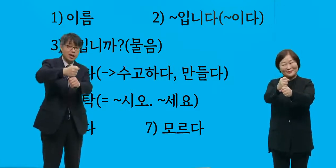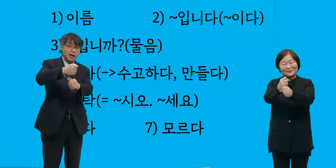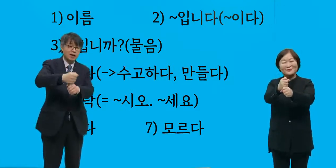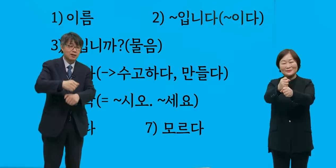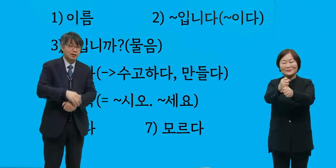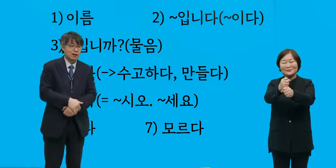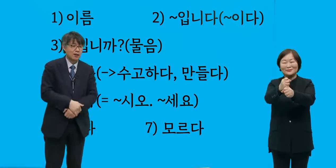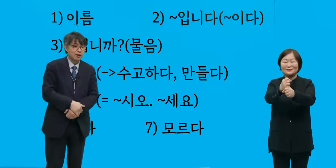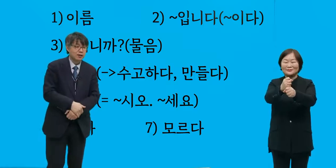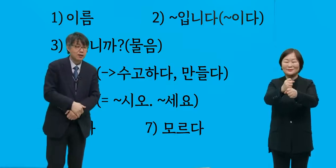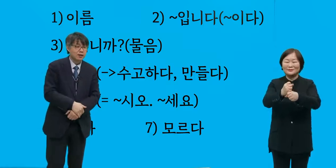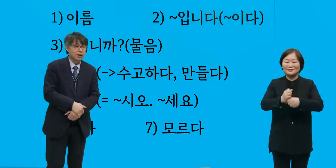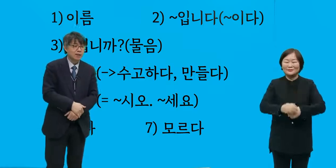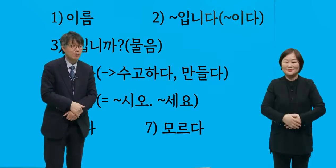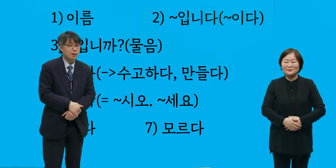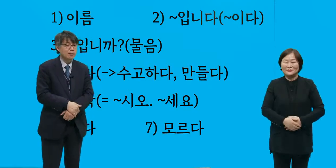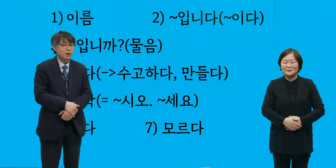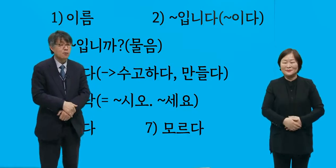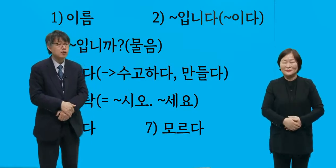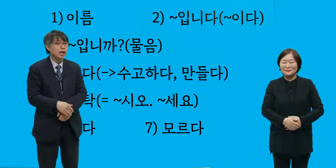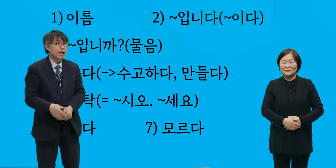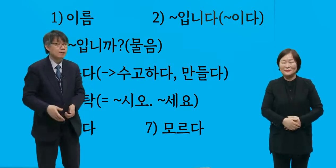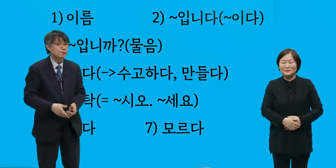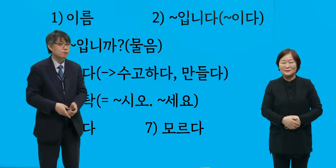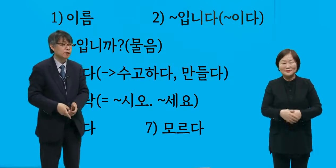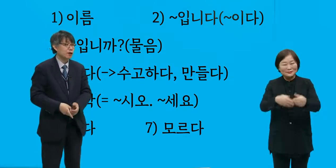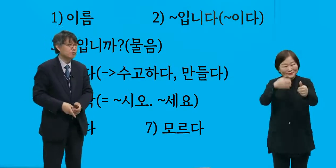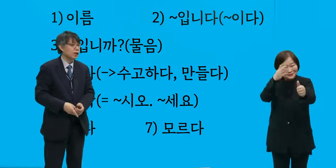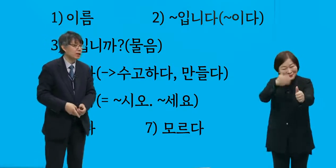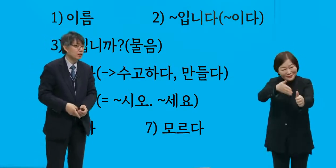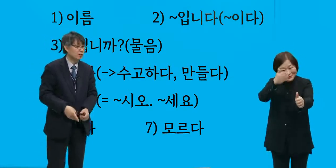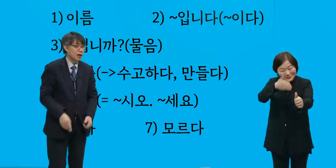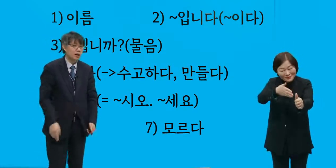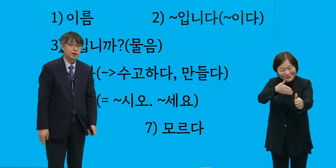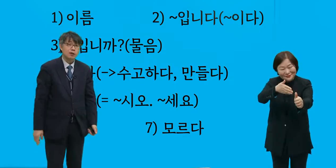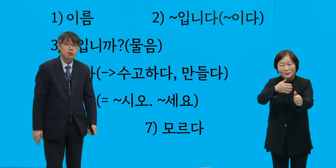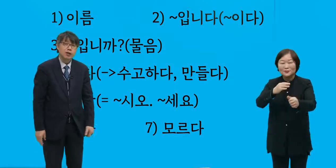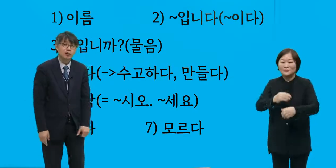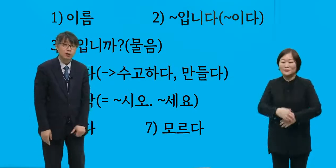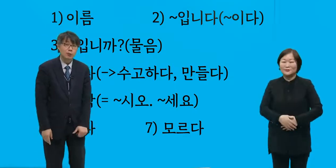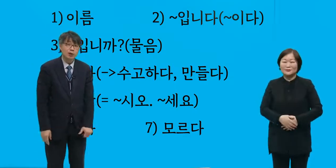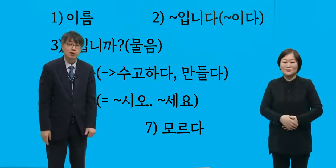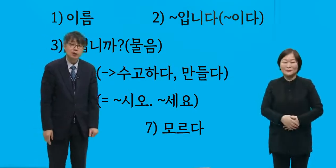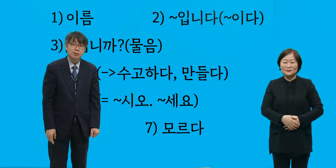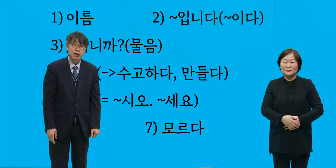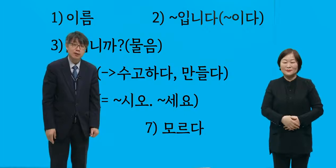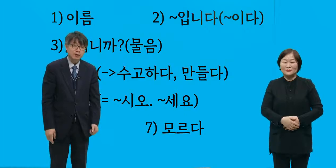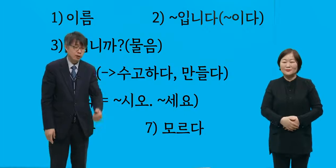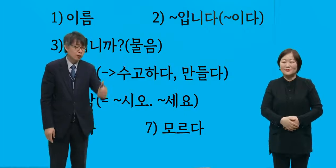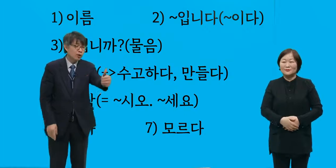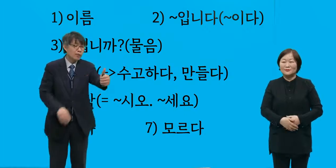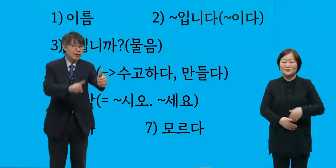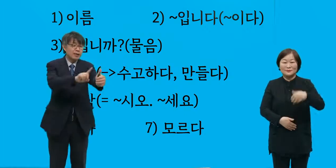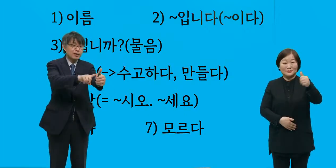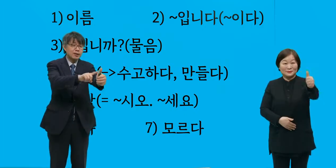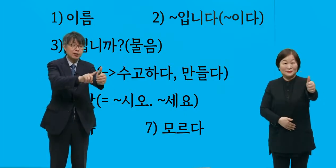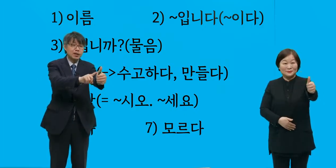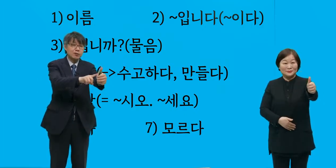만들다. 네. 자, 그 다음에 부탁. 자, 부탁. 자, 부탁은 어떤 느낌이냐면 여기 앞에 사람이 있어요. 사람이